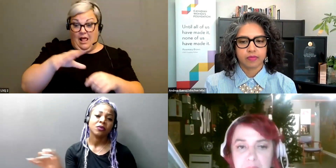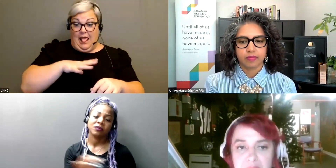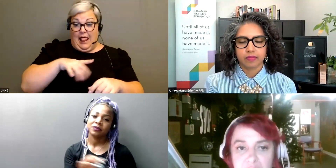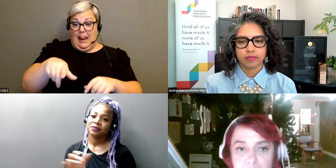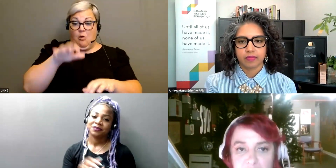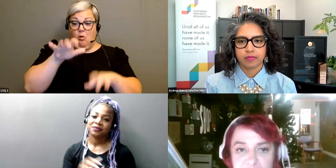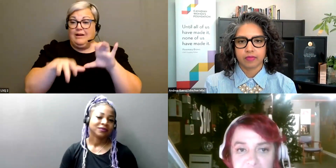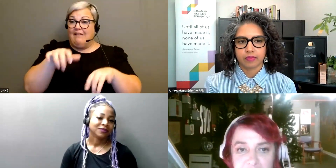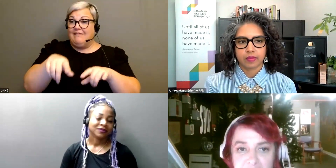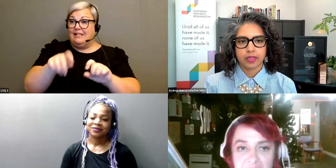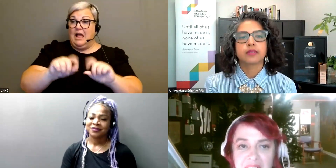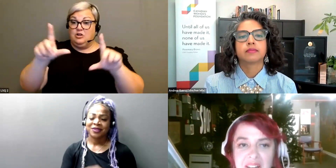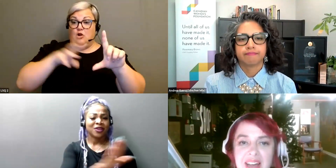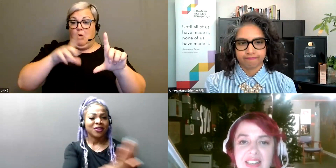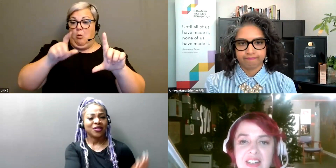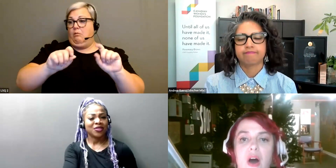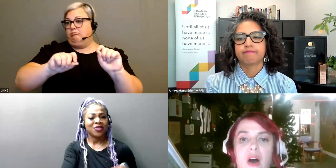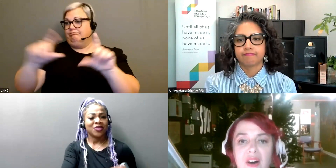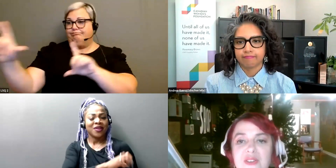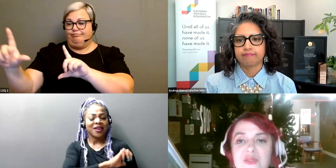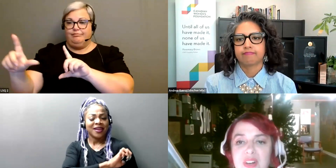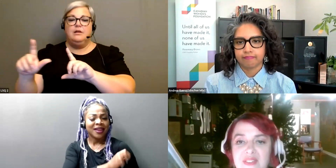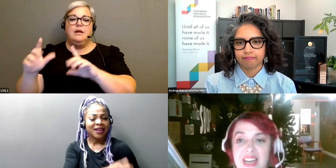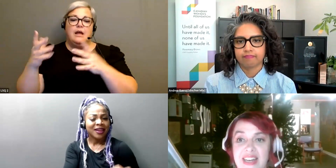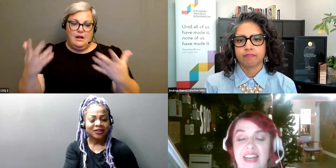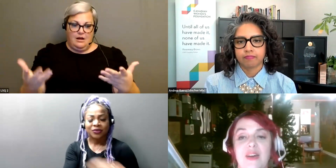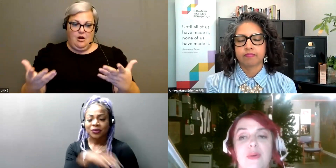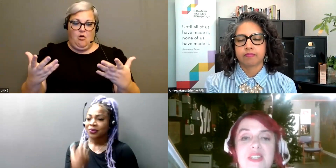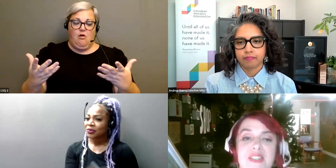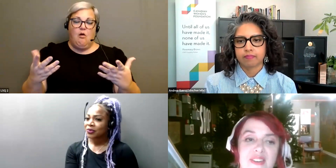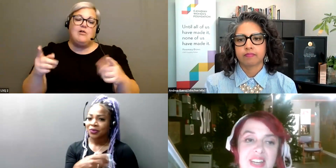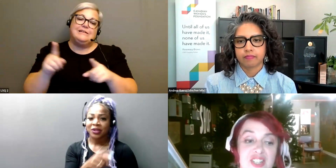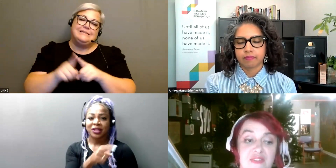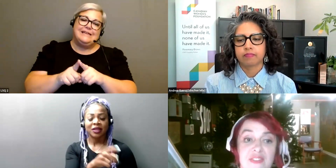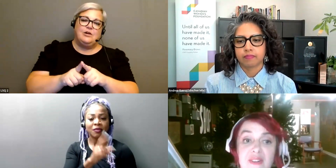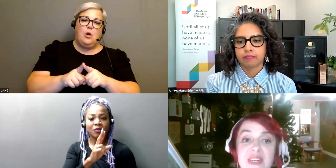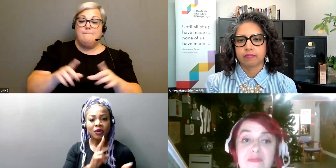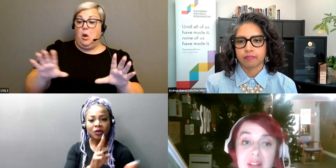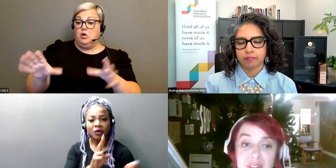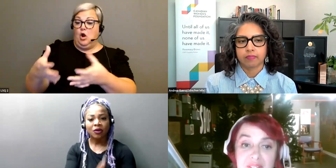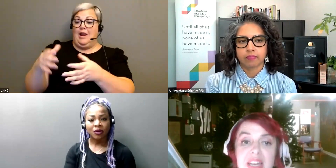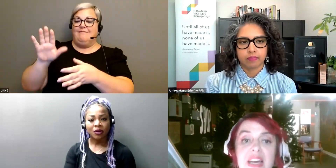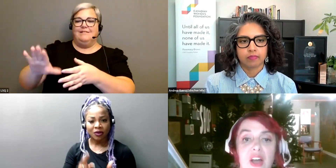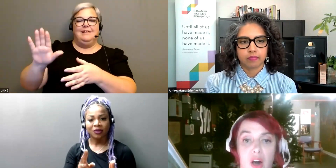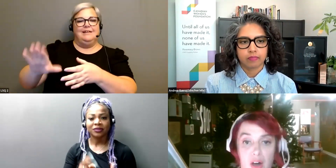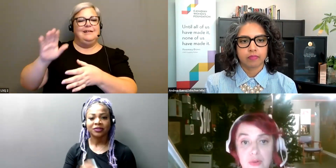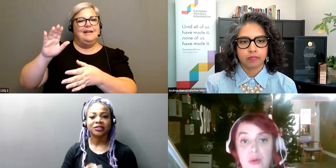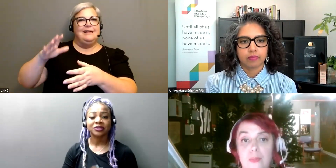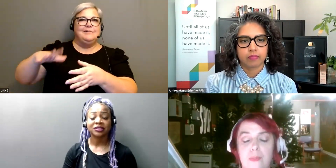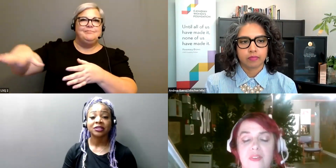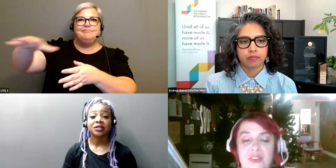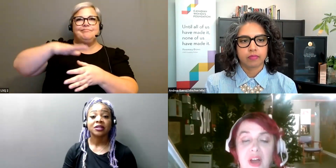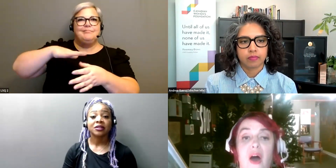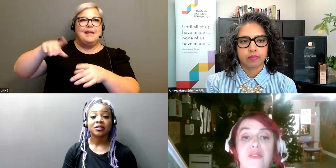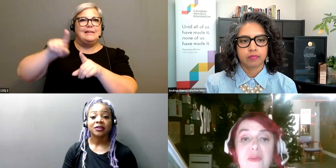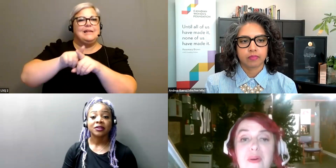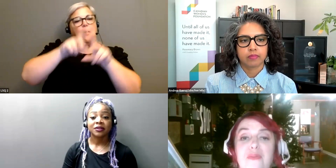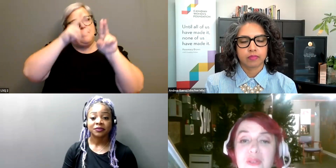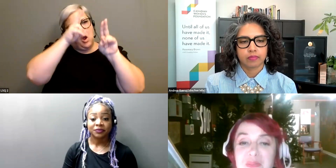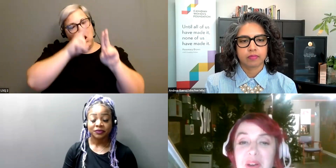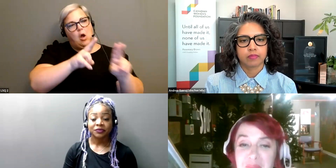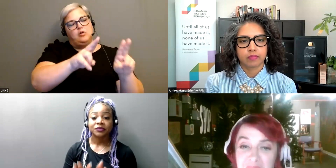boîte de clavardage. Et je dois vous dire que l'esprit de ce collectif vient vraiment honorer les